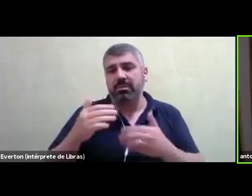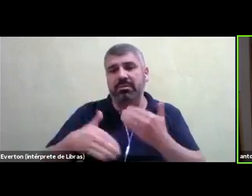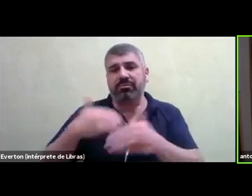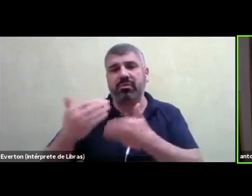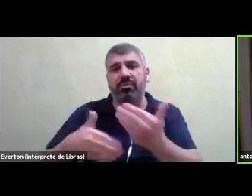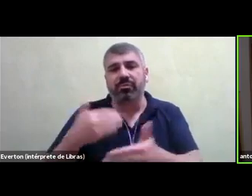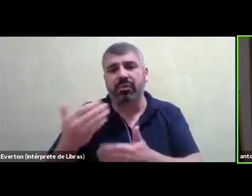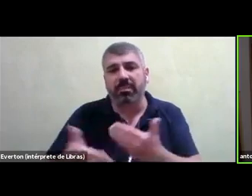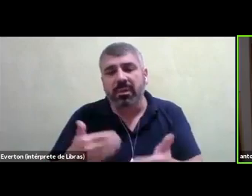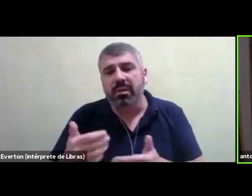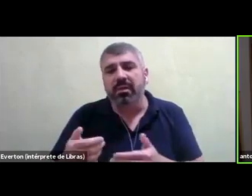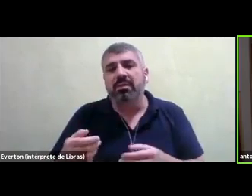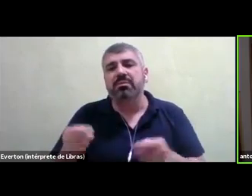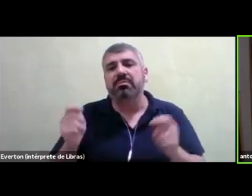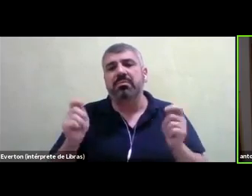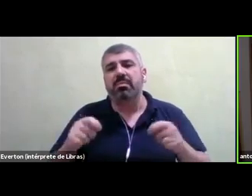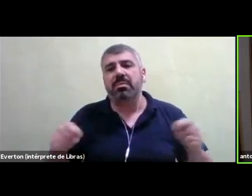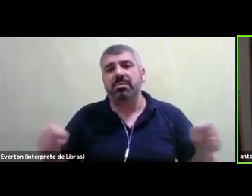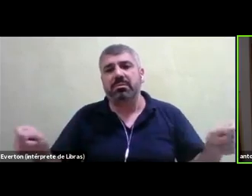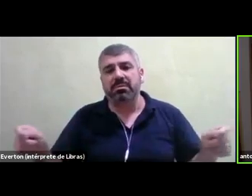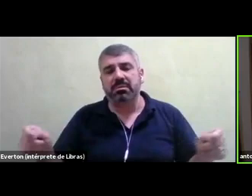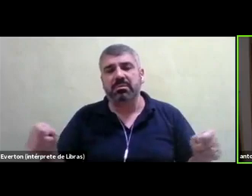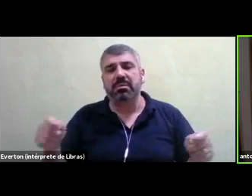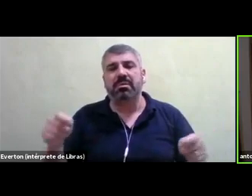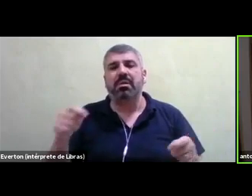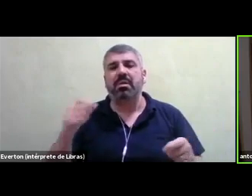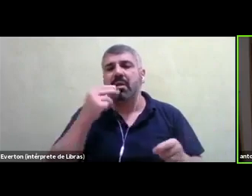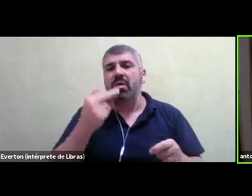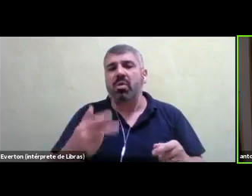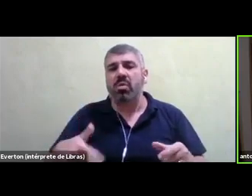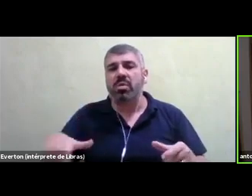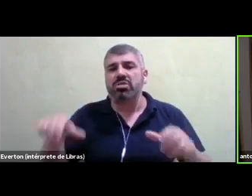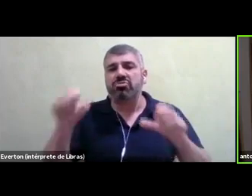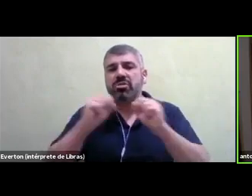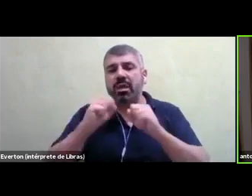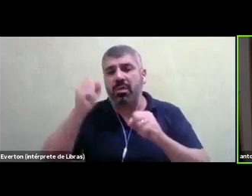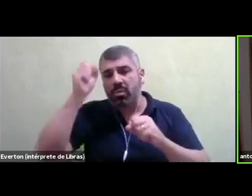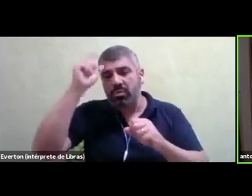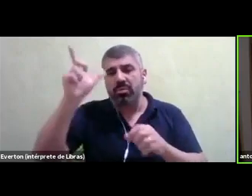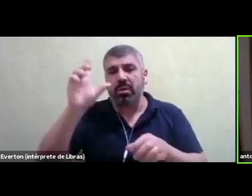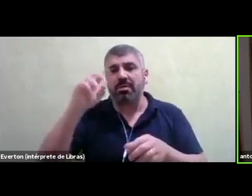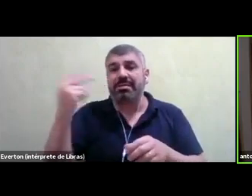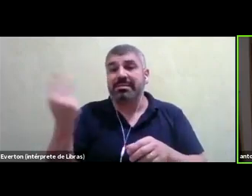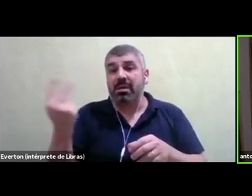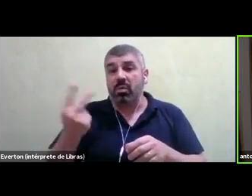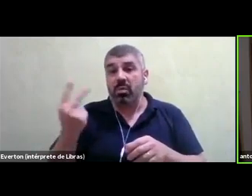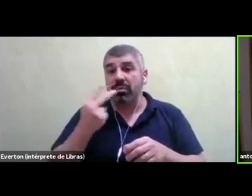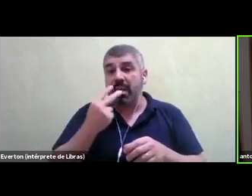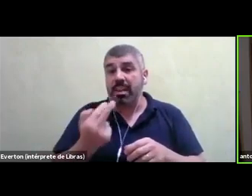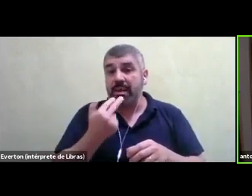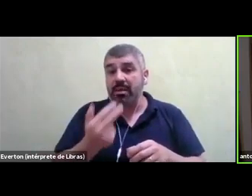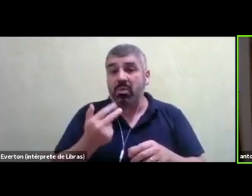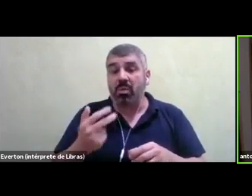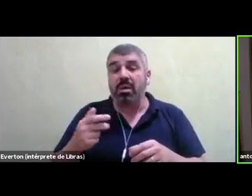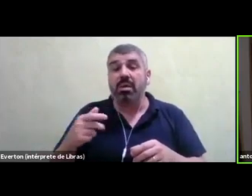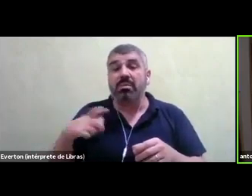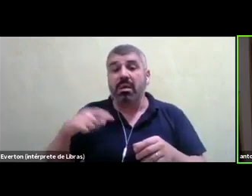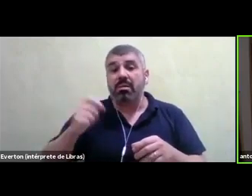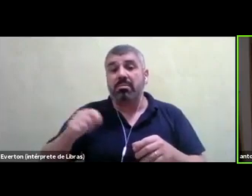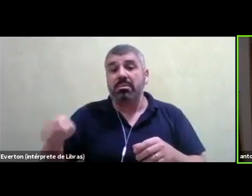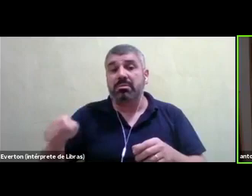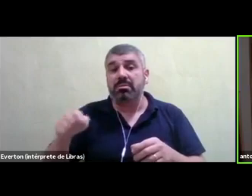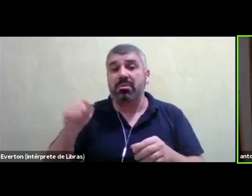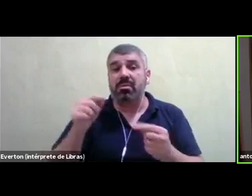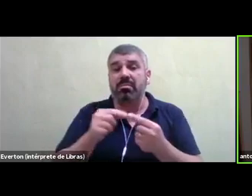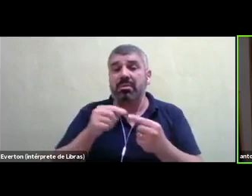competências e habilidades linguísticas e culturais na segunda língua, conforme competências e habilidades dispostas na BNCC. E